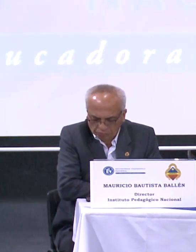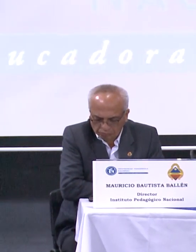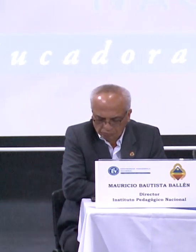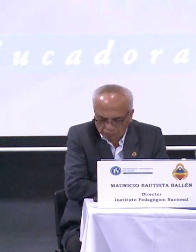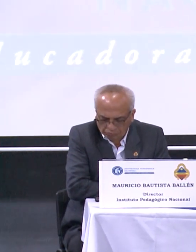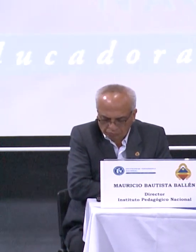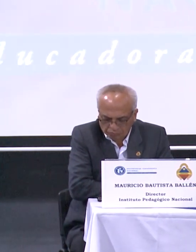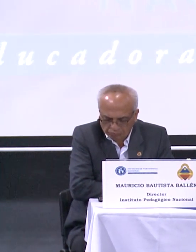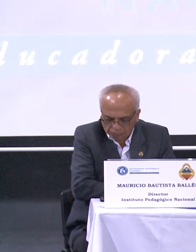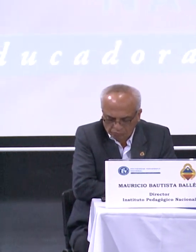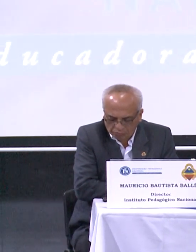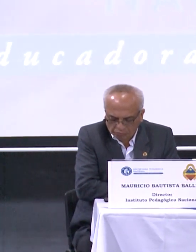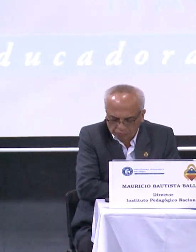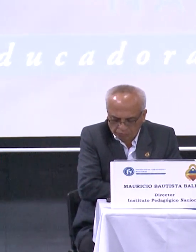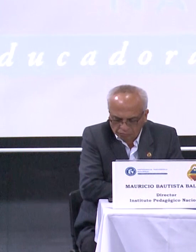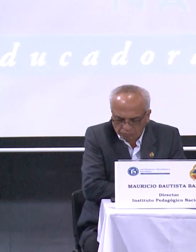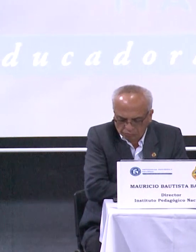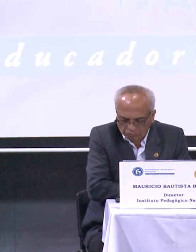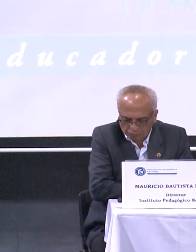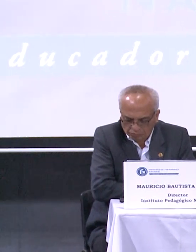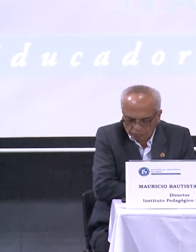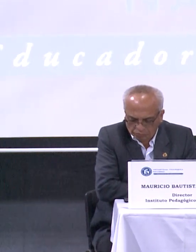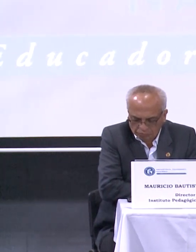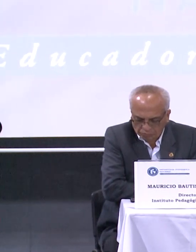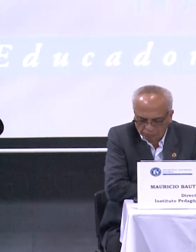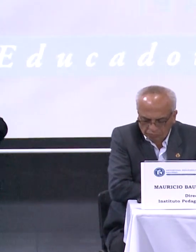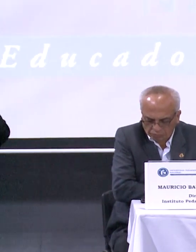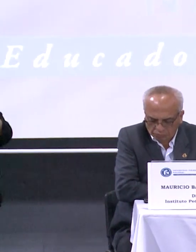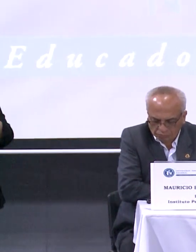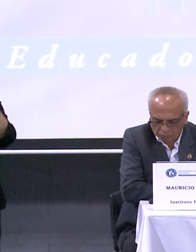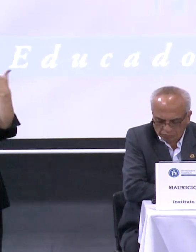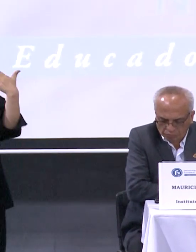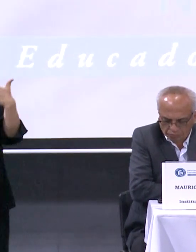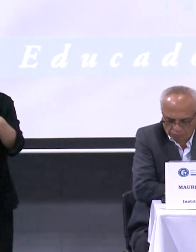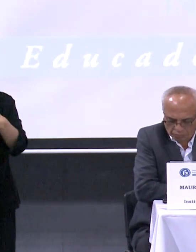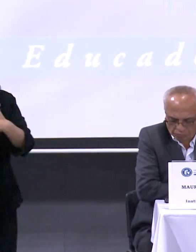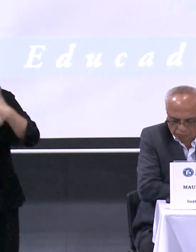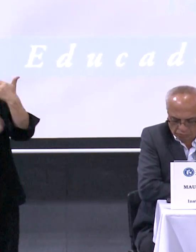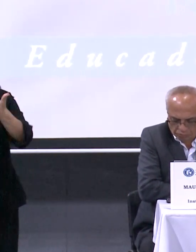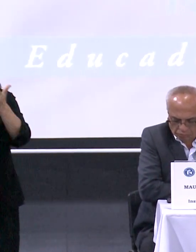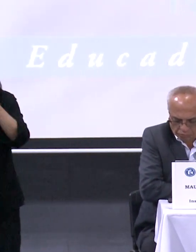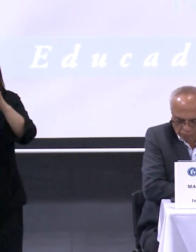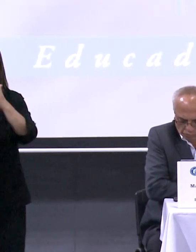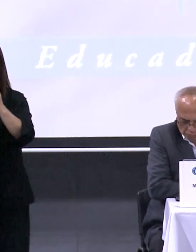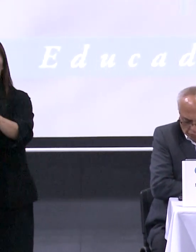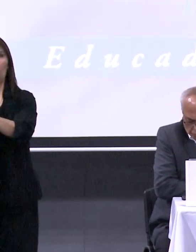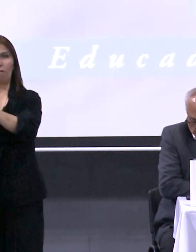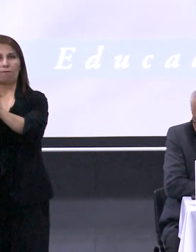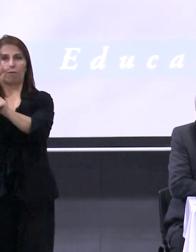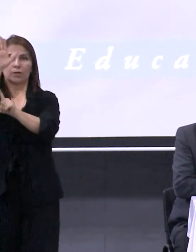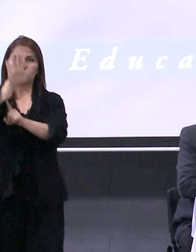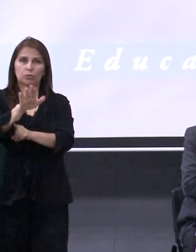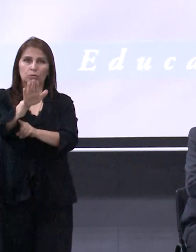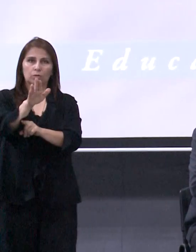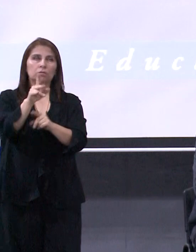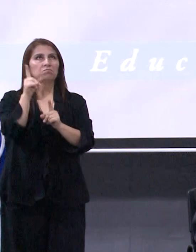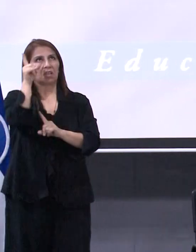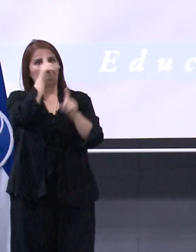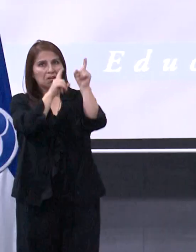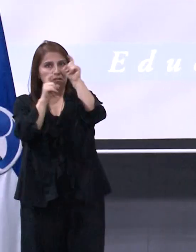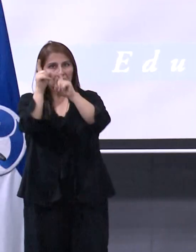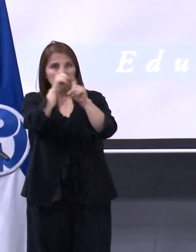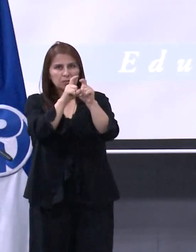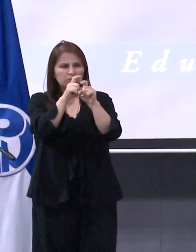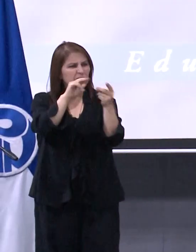en el marco de 65 años iniciar un ciclo de conferencias de reflexiones